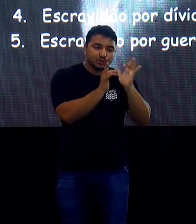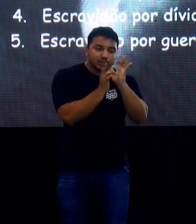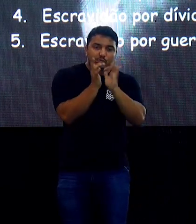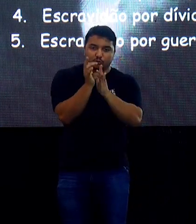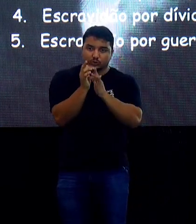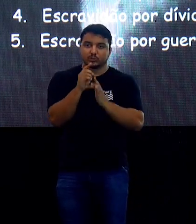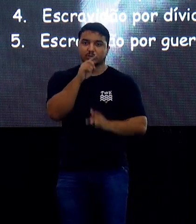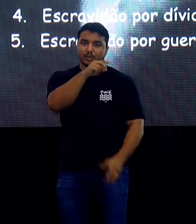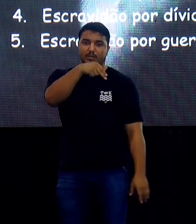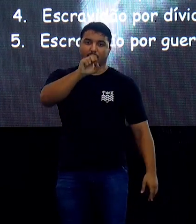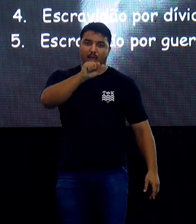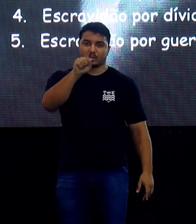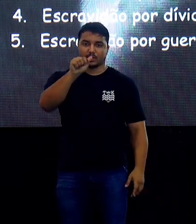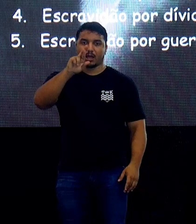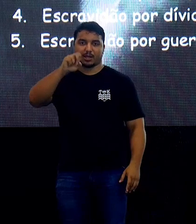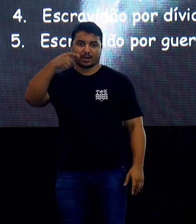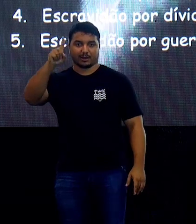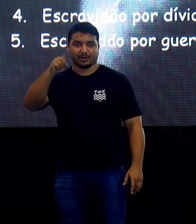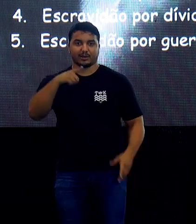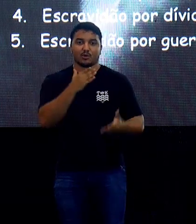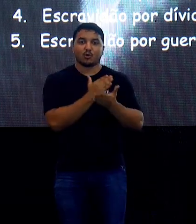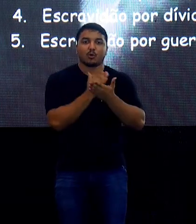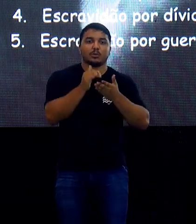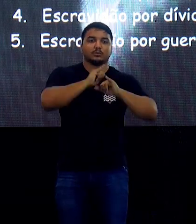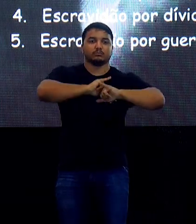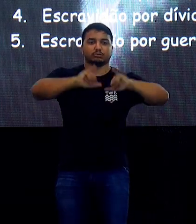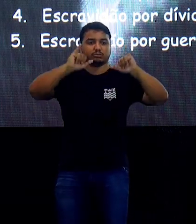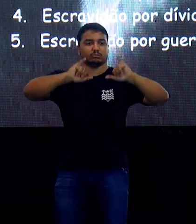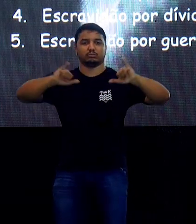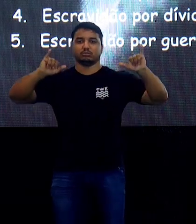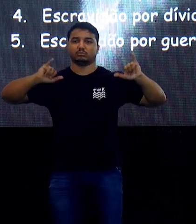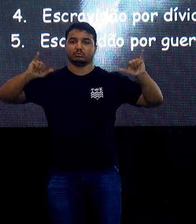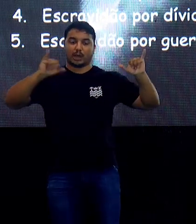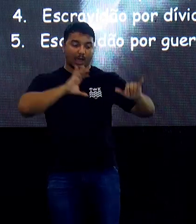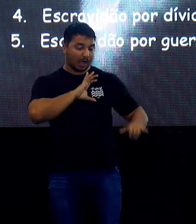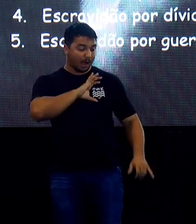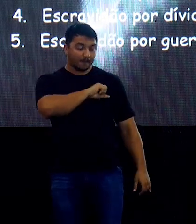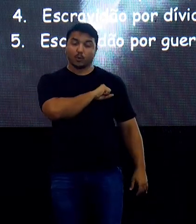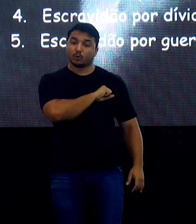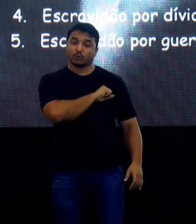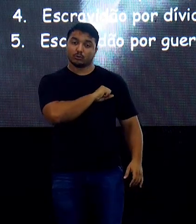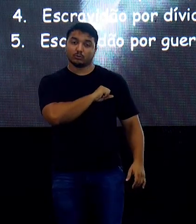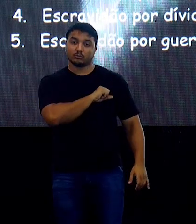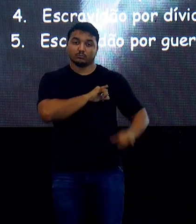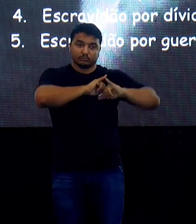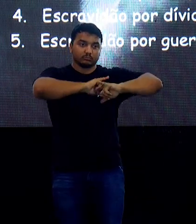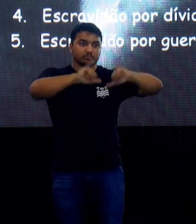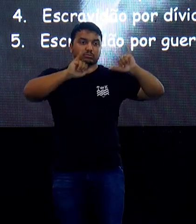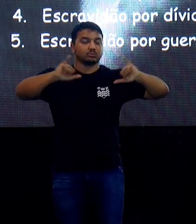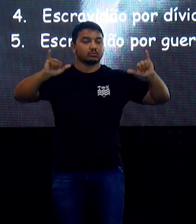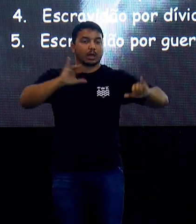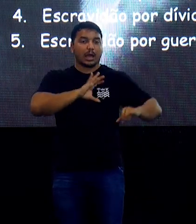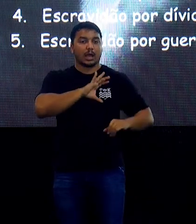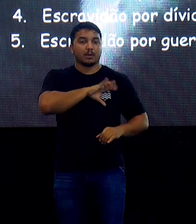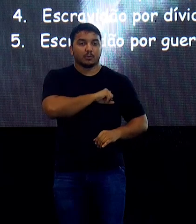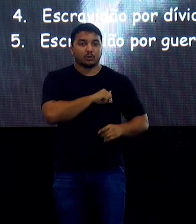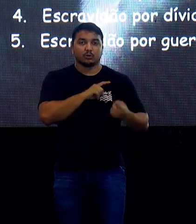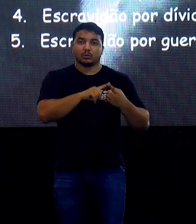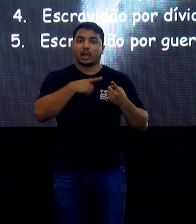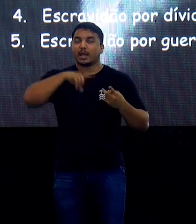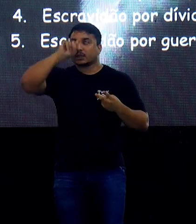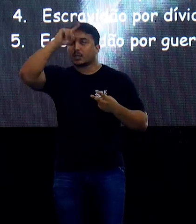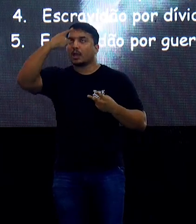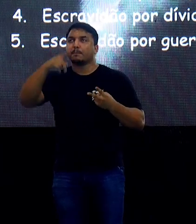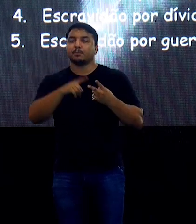de Nazaré, que começou a pregar a ideia do amor, que começou a pregar a ideia